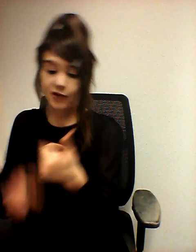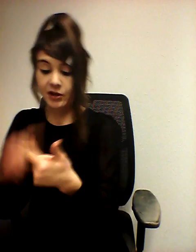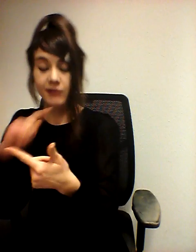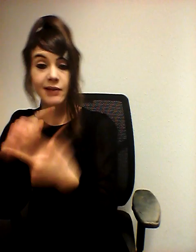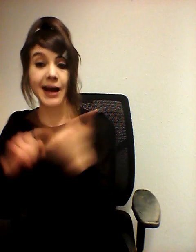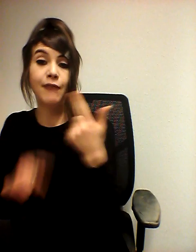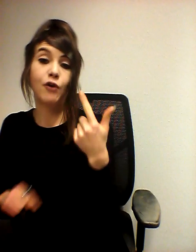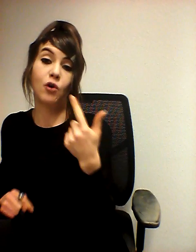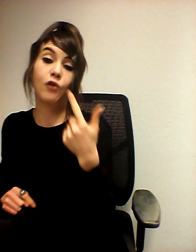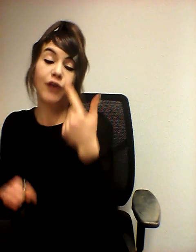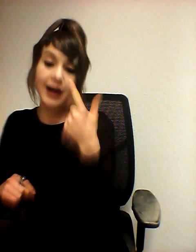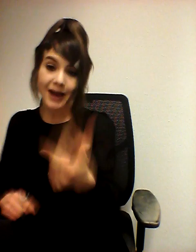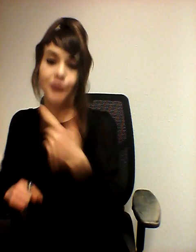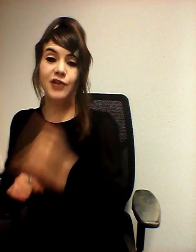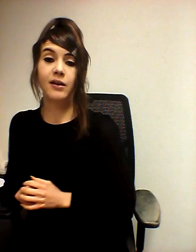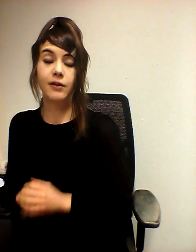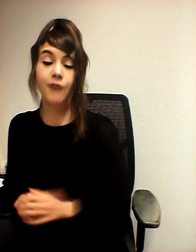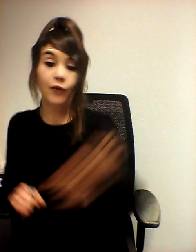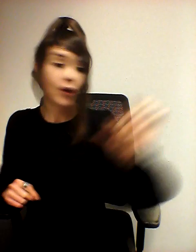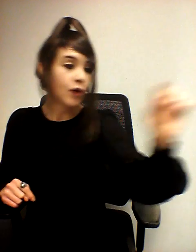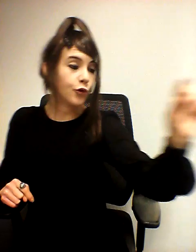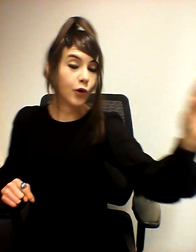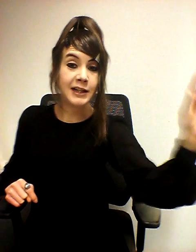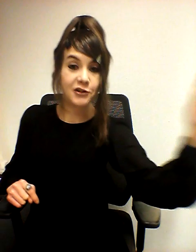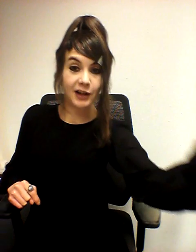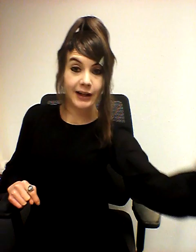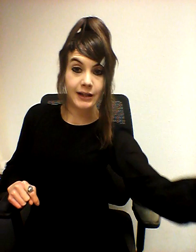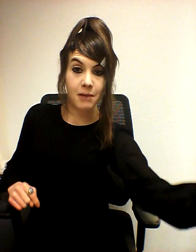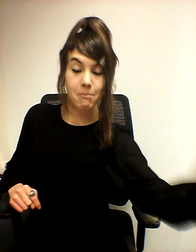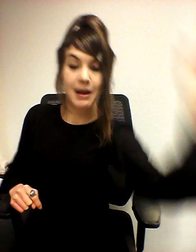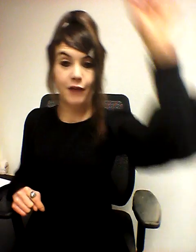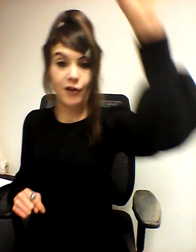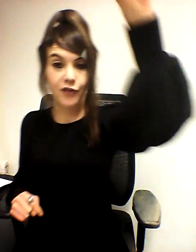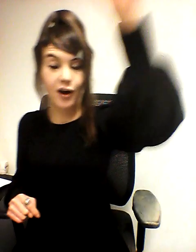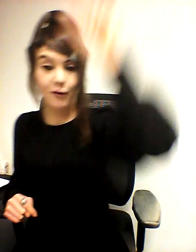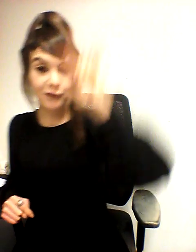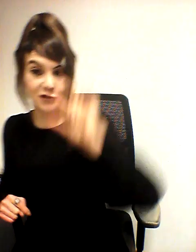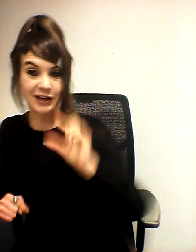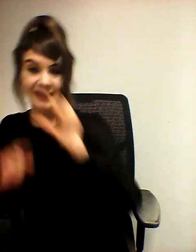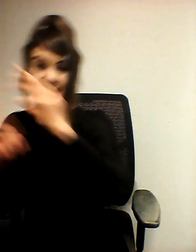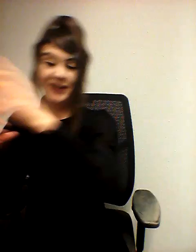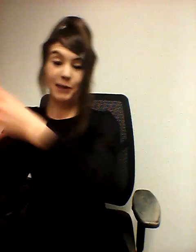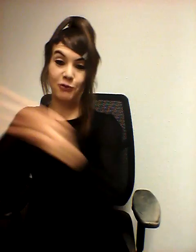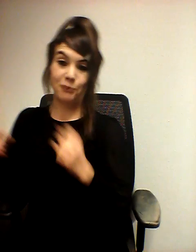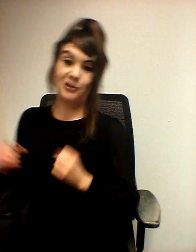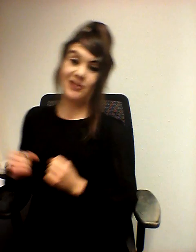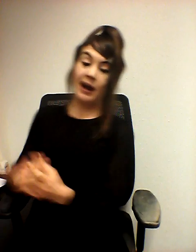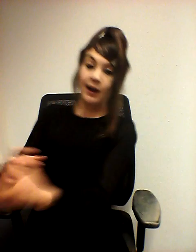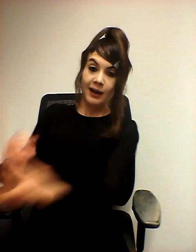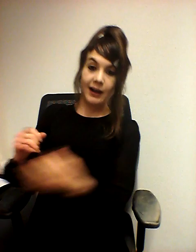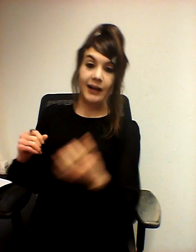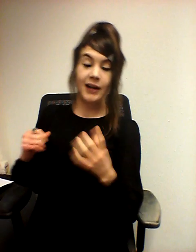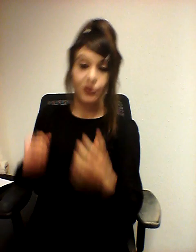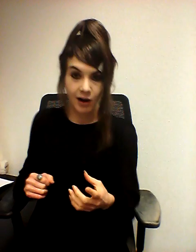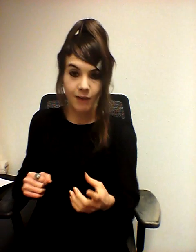en navorming ook wel uitscheiden daarvan door kliercellen in jouw maagwand, alvleesklier en de absorptiecellen in jouw